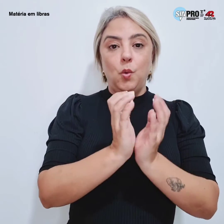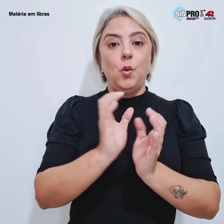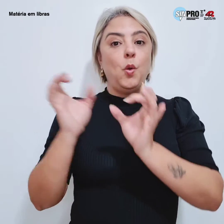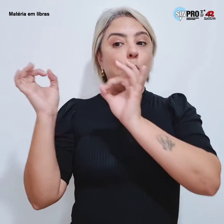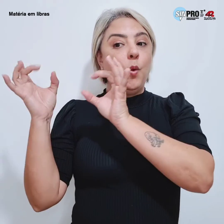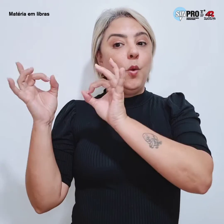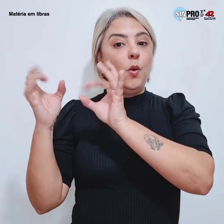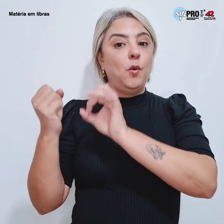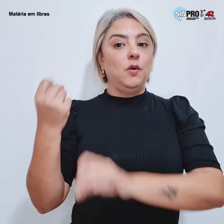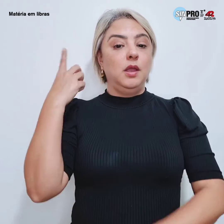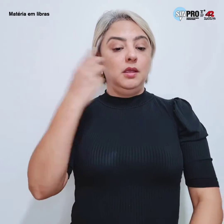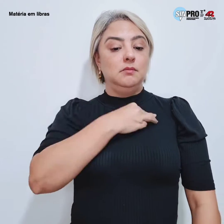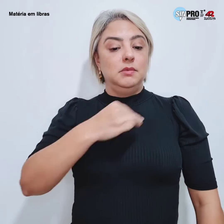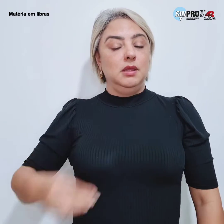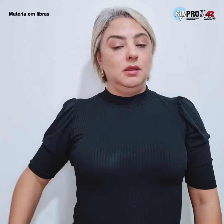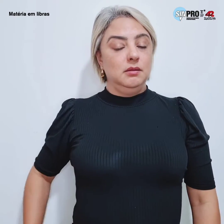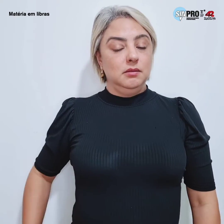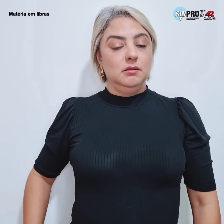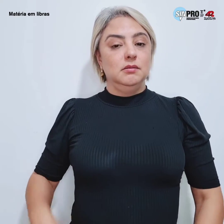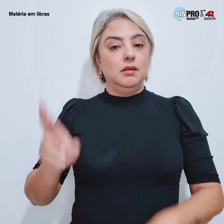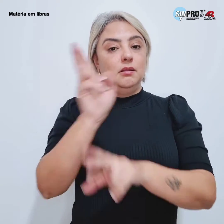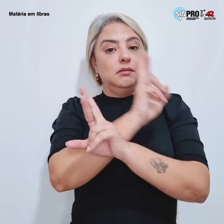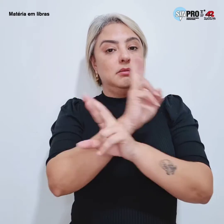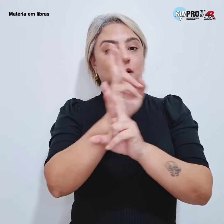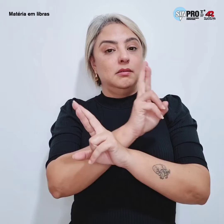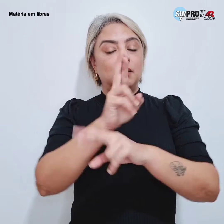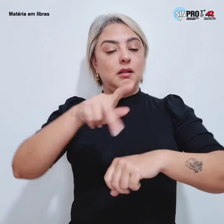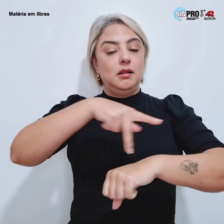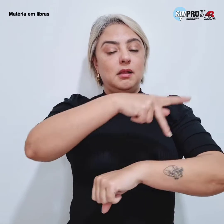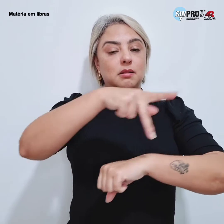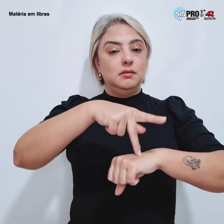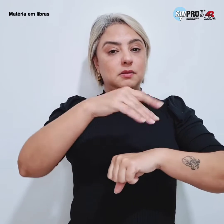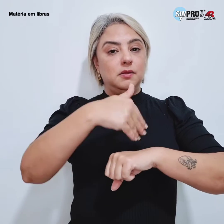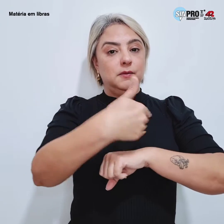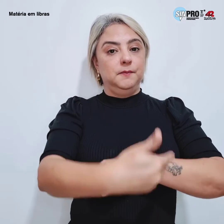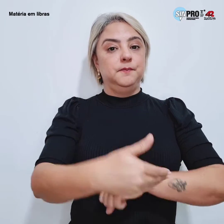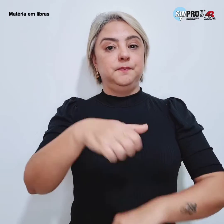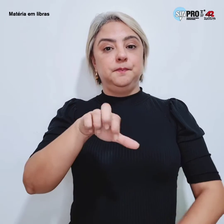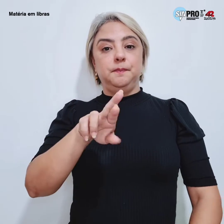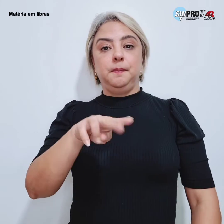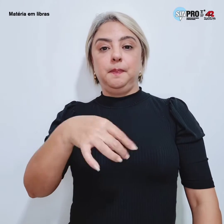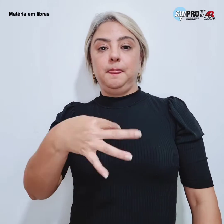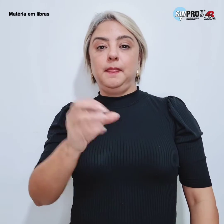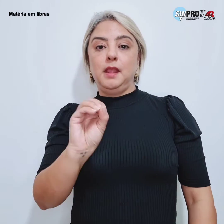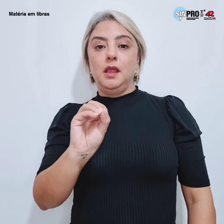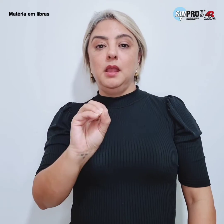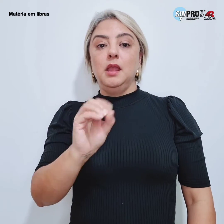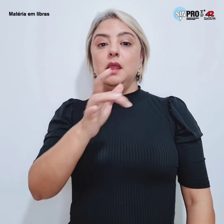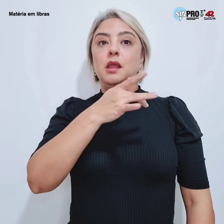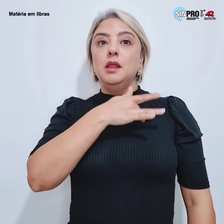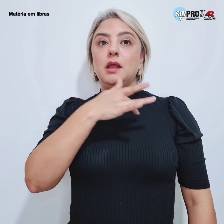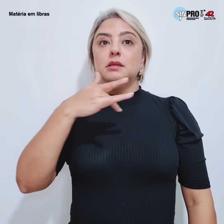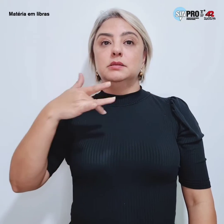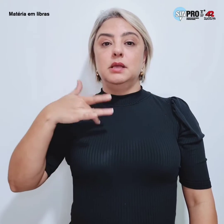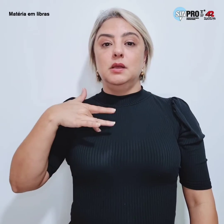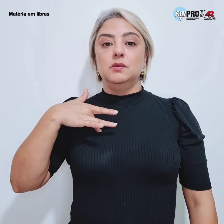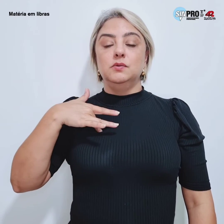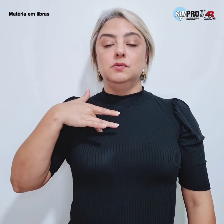os ex-ministros das Relações Exteriores, Ernesto Araújo, e da Saúde, Luiz Henrique